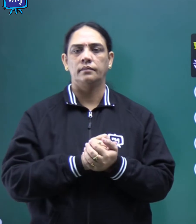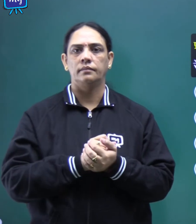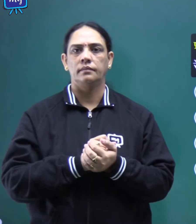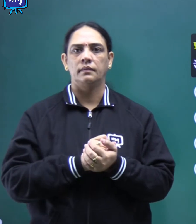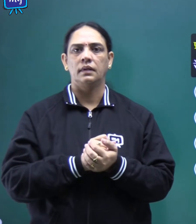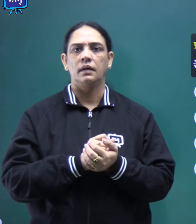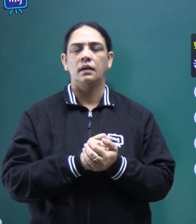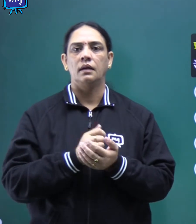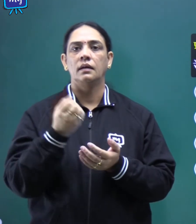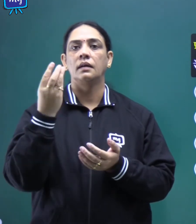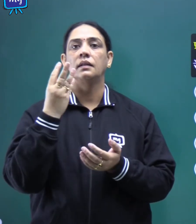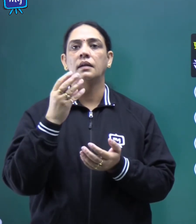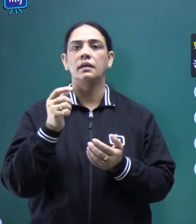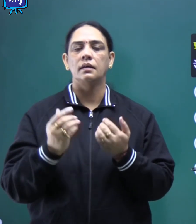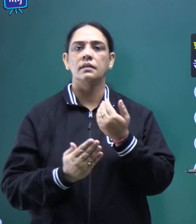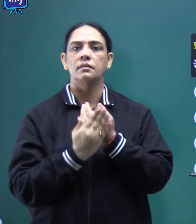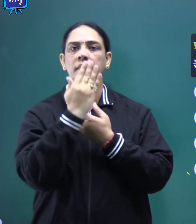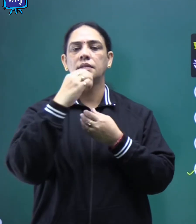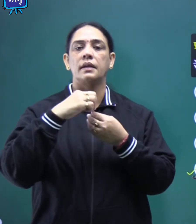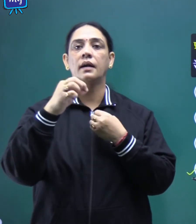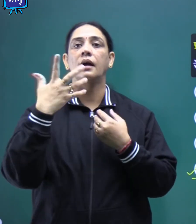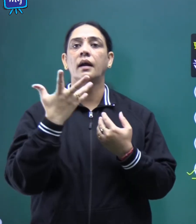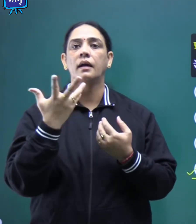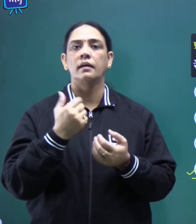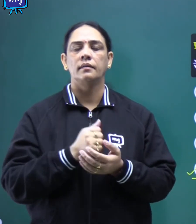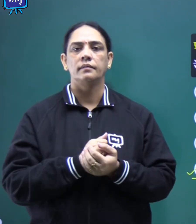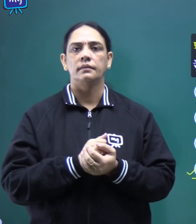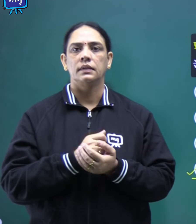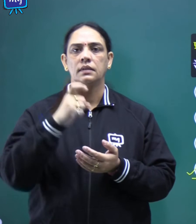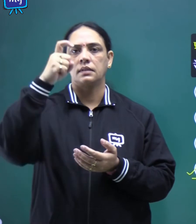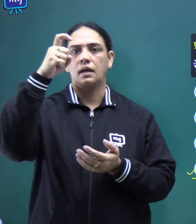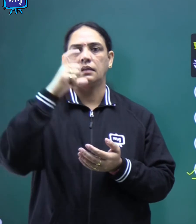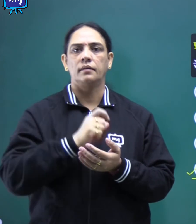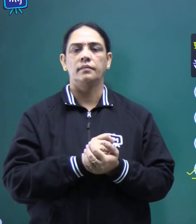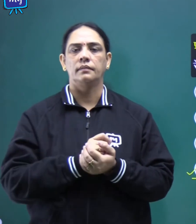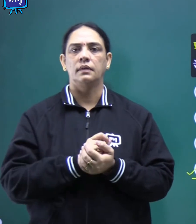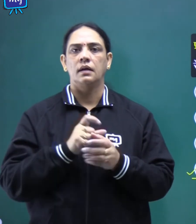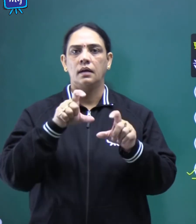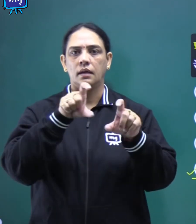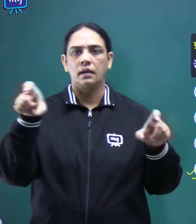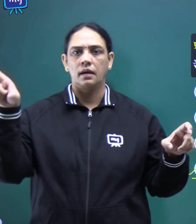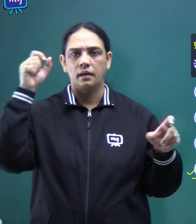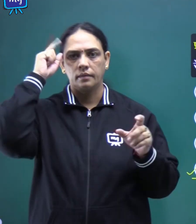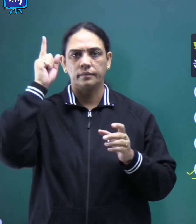कितनी स्पर्श रेखा हैं? 7। समझ आ गया।